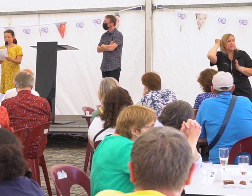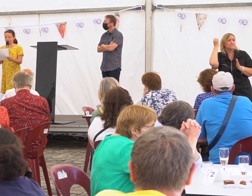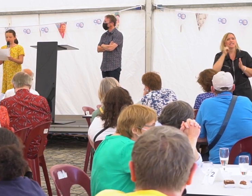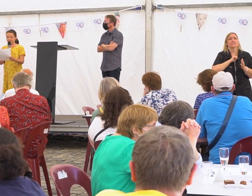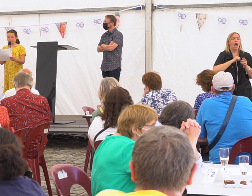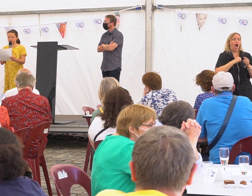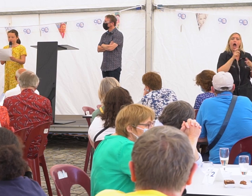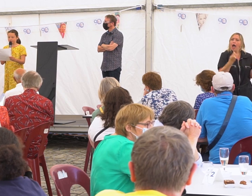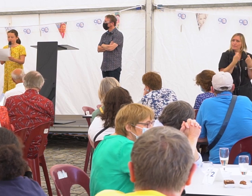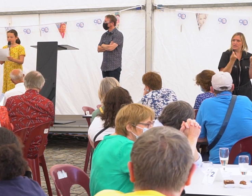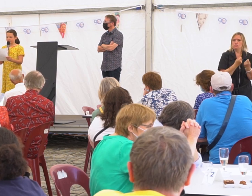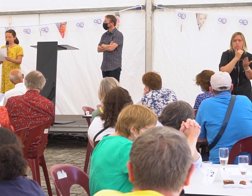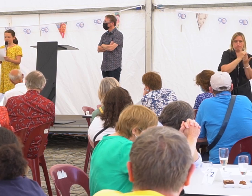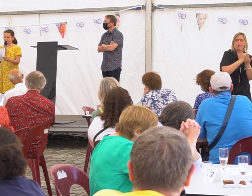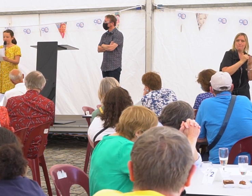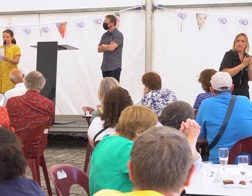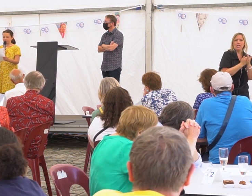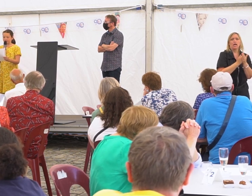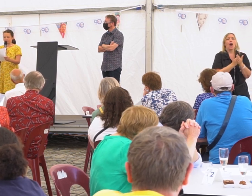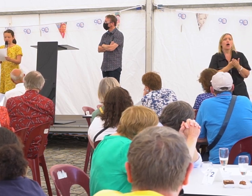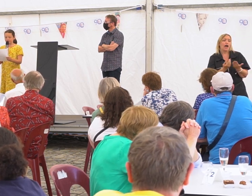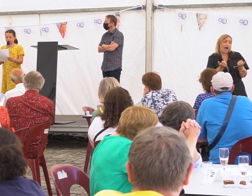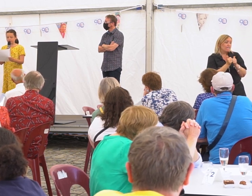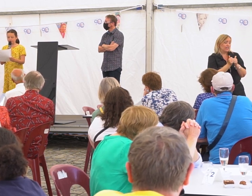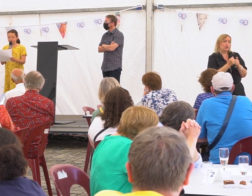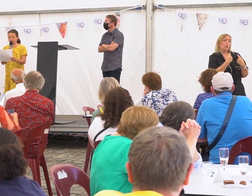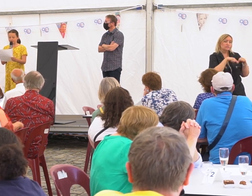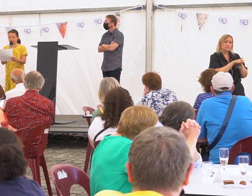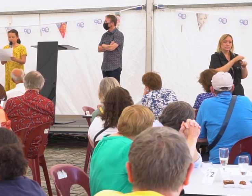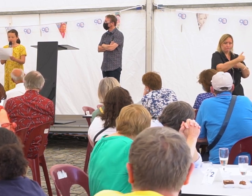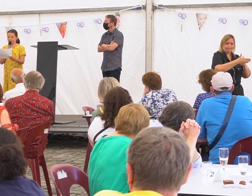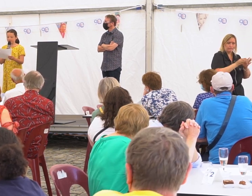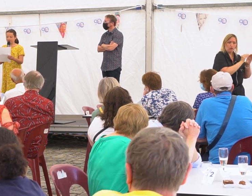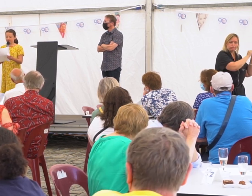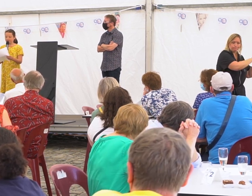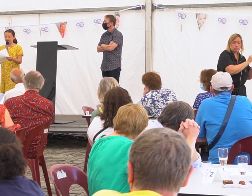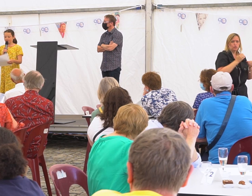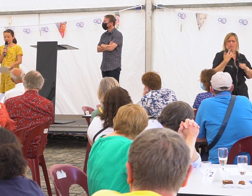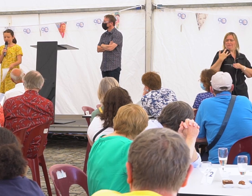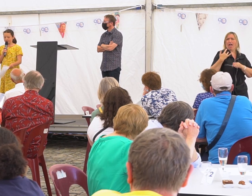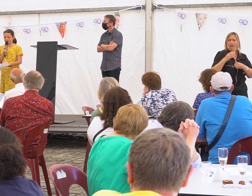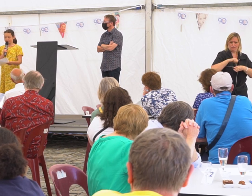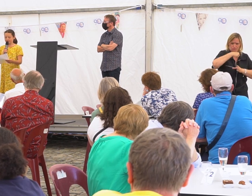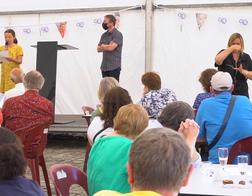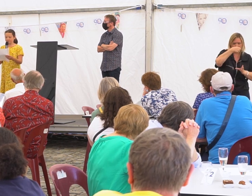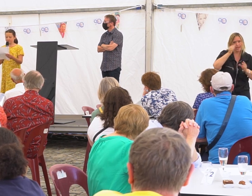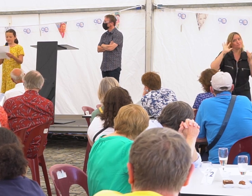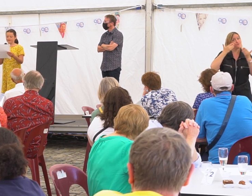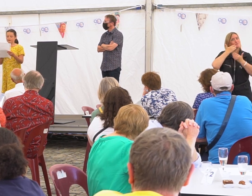ont été programmées, dont notamment l'enfouissement de cette capsule temporelle que tu viens d'ouvrir. Bravo et